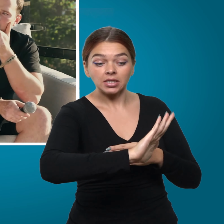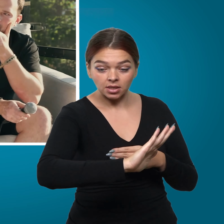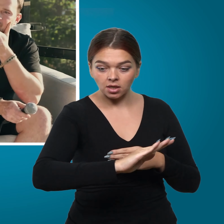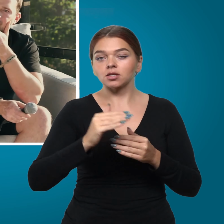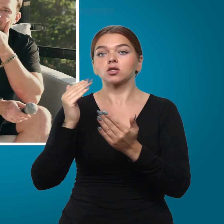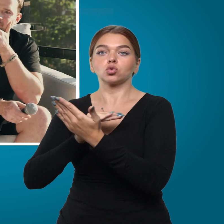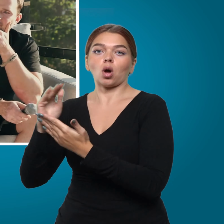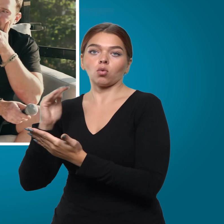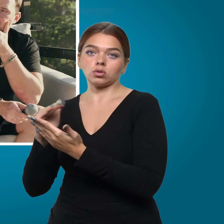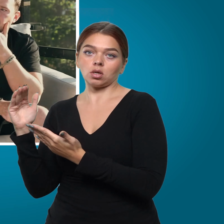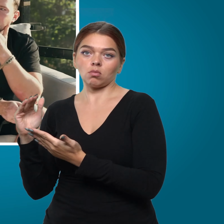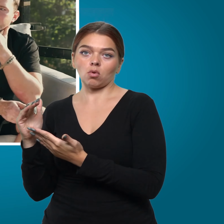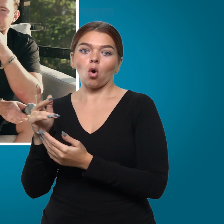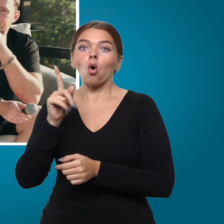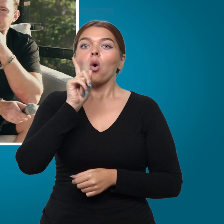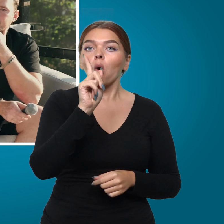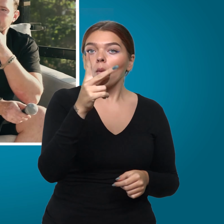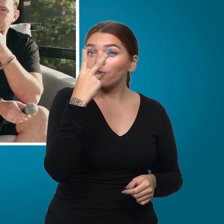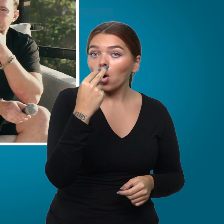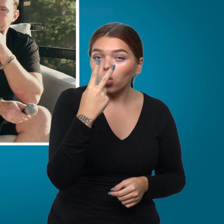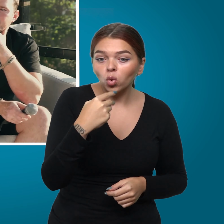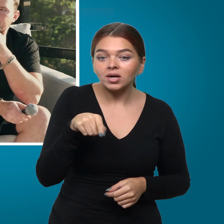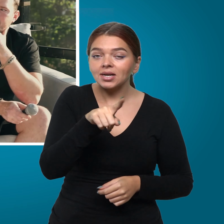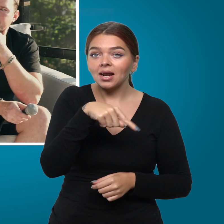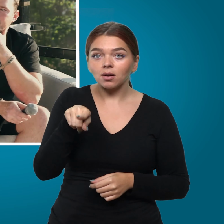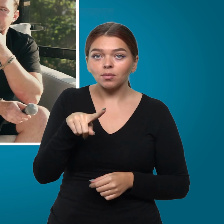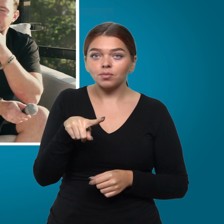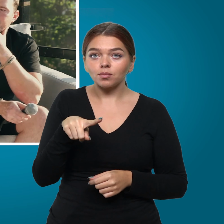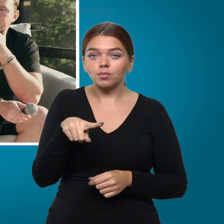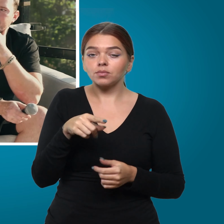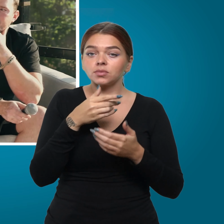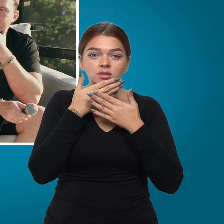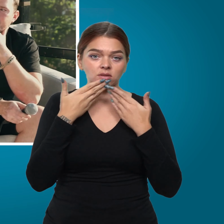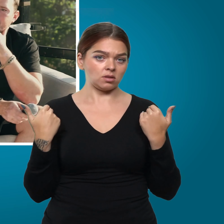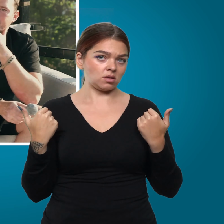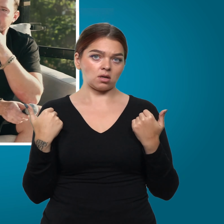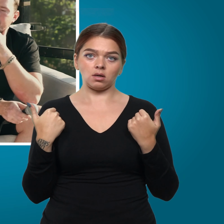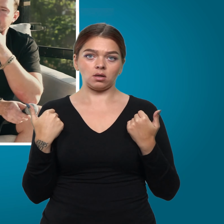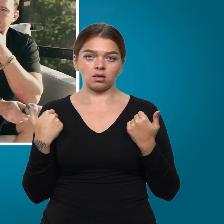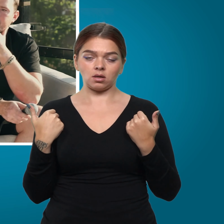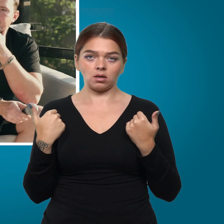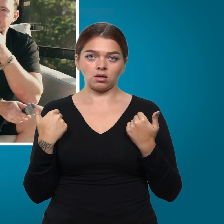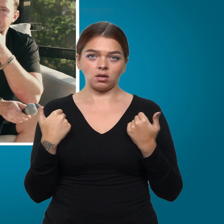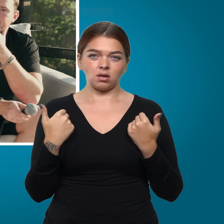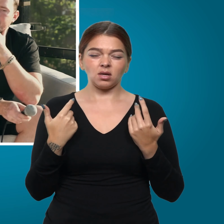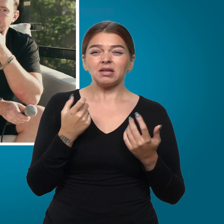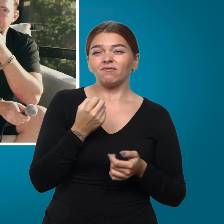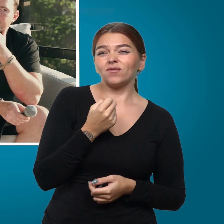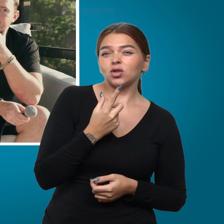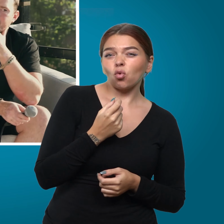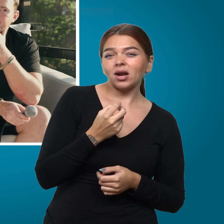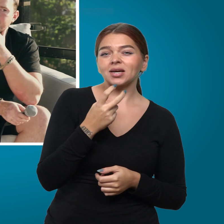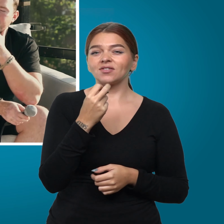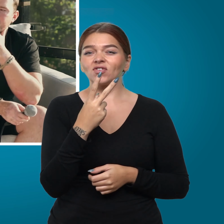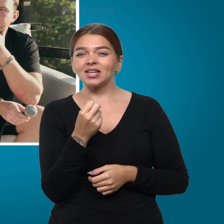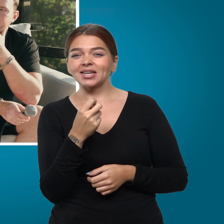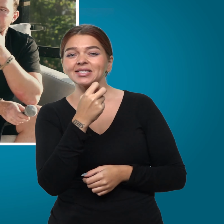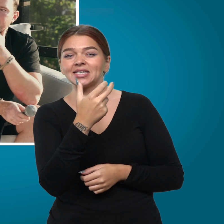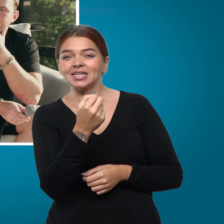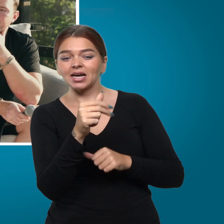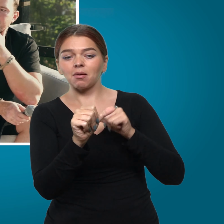12, 13 metų prarandam žiūrovą. Lygiai taip pat manau, kad ir prarandamas ir skaitytojas. Kaip, ar